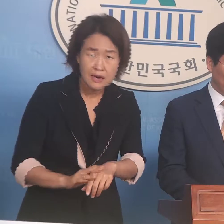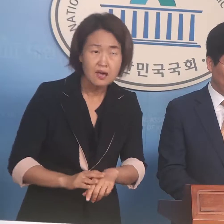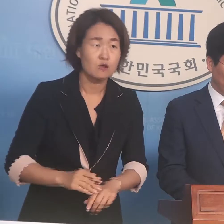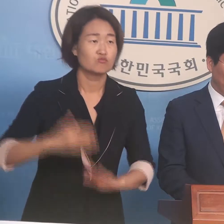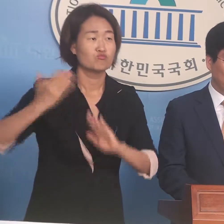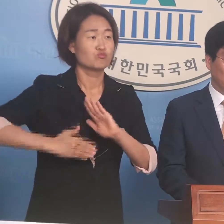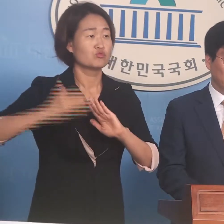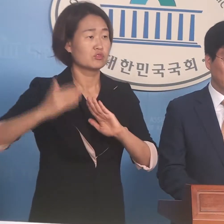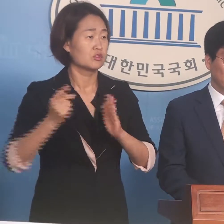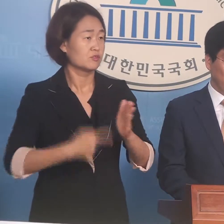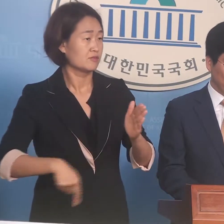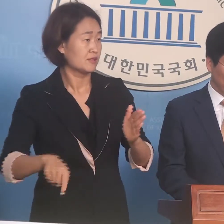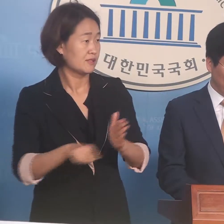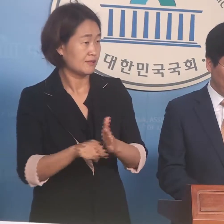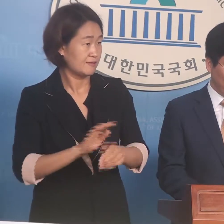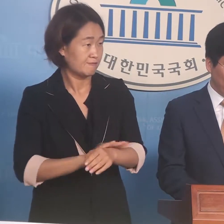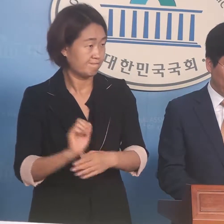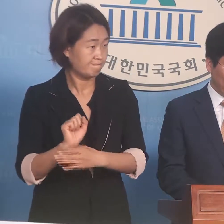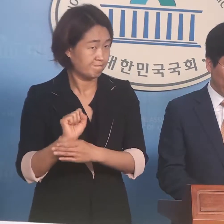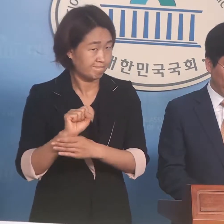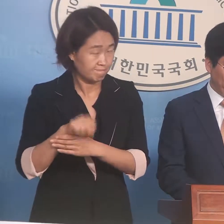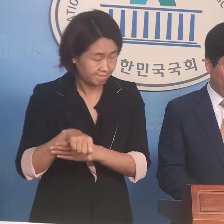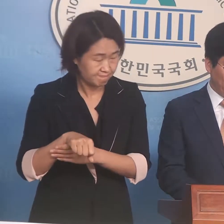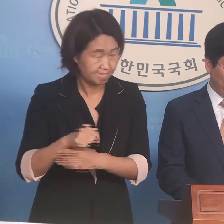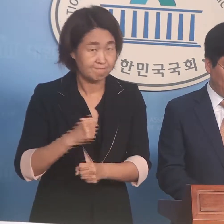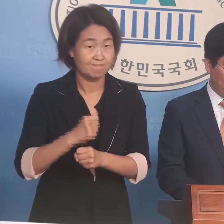정착될 수 있도록 결실을 맺어주시기 바랍니다.